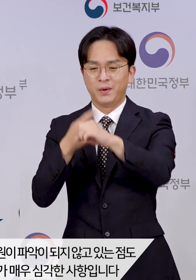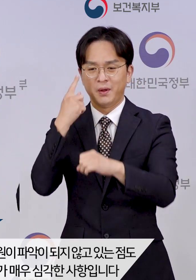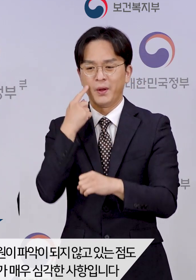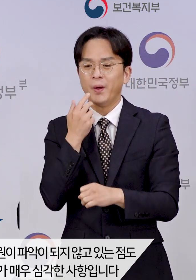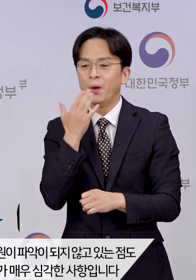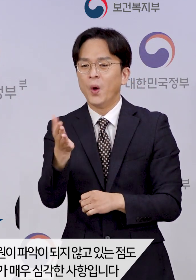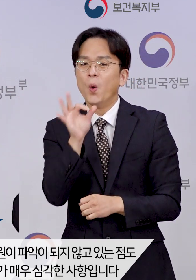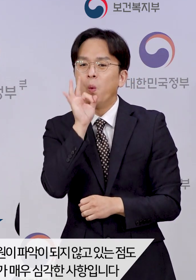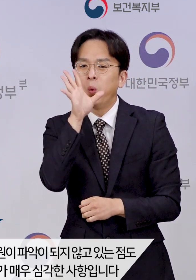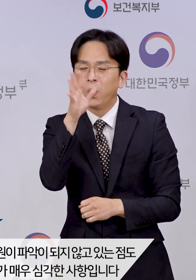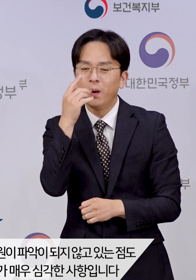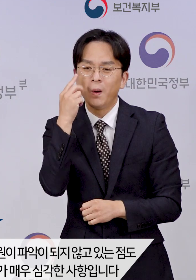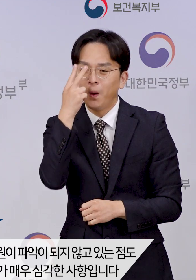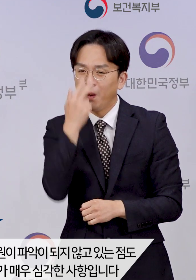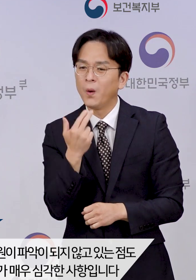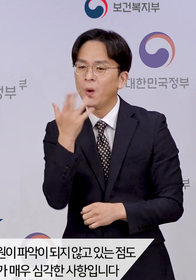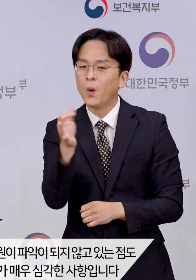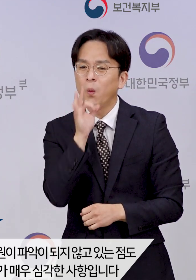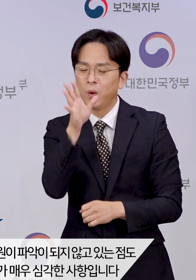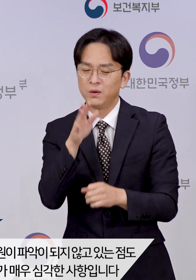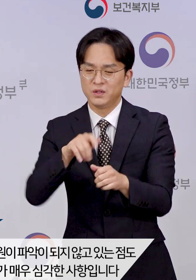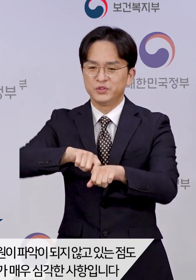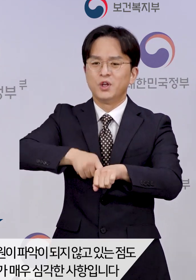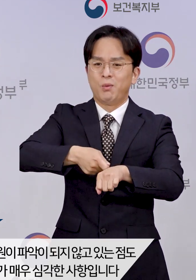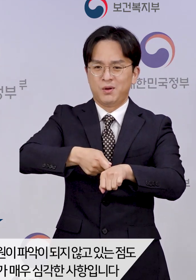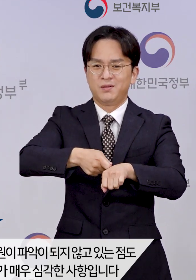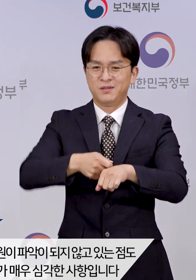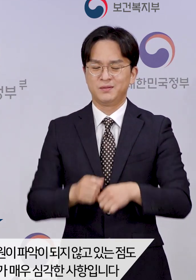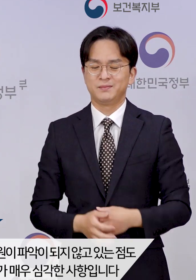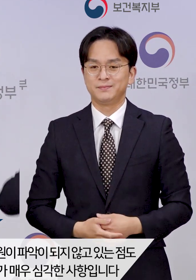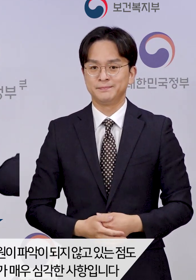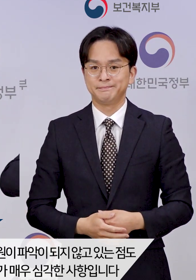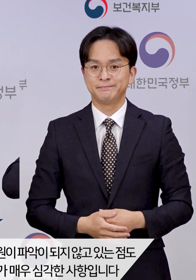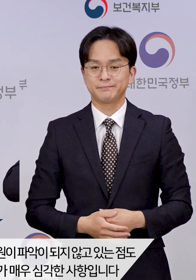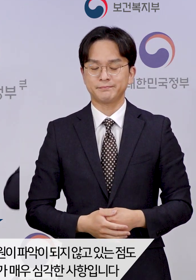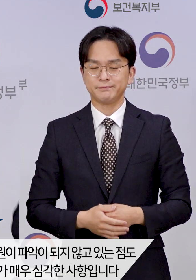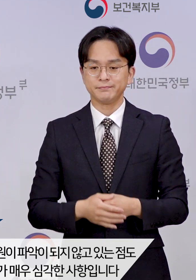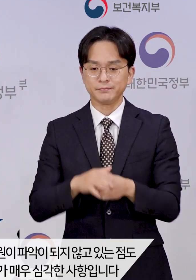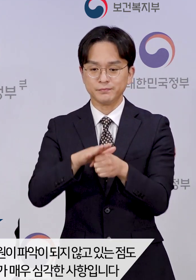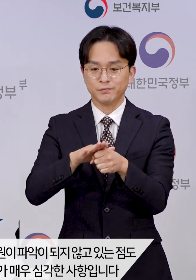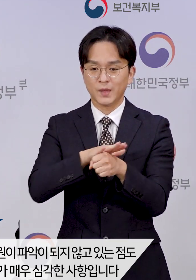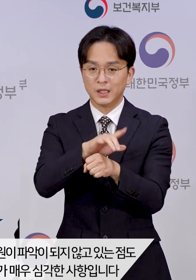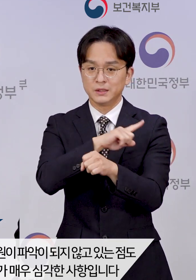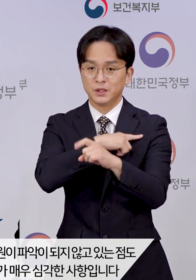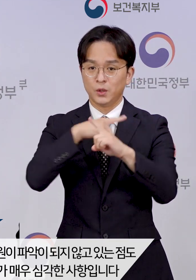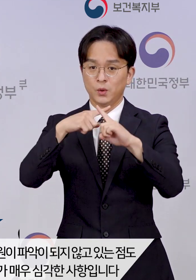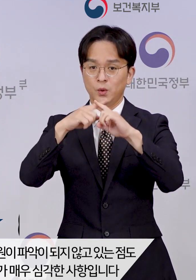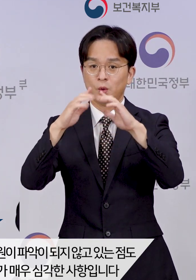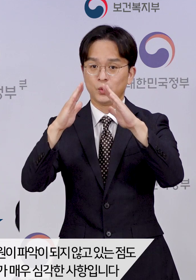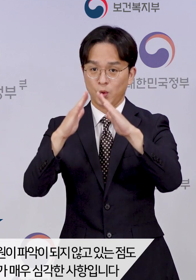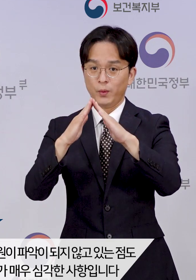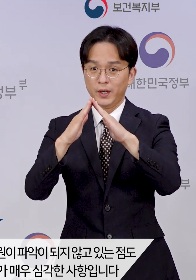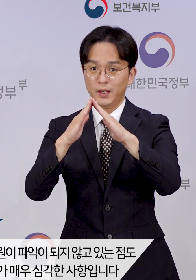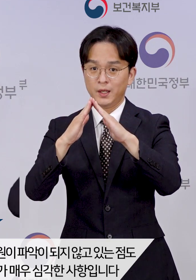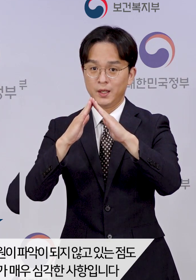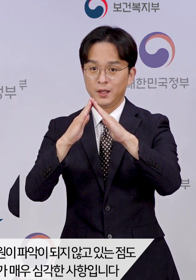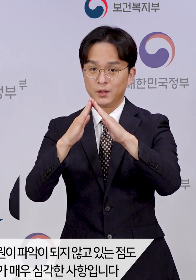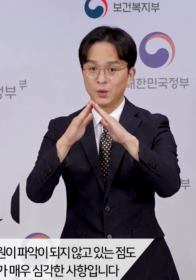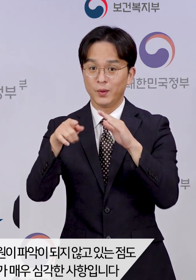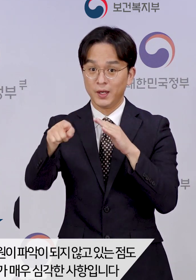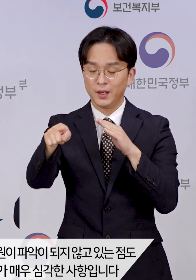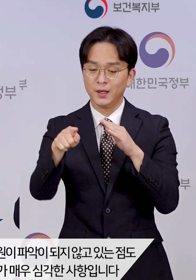사랑제일교회 교인들 중 어제 서울에서 개최된 집회에 참석한 인원이 파악이 되지 않고 있는 점도 접촉자들로